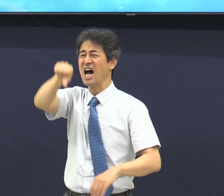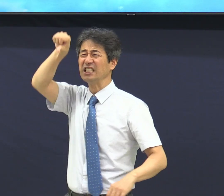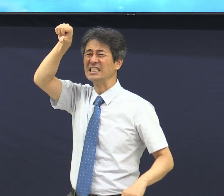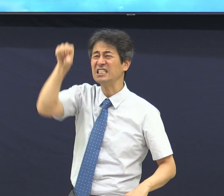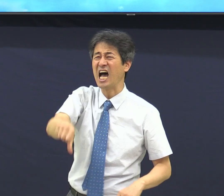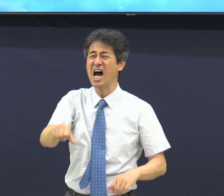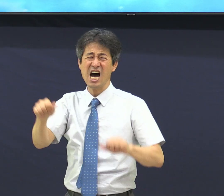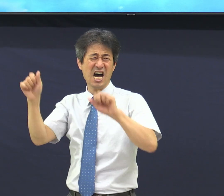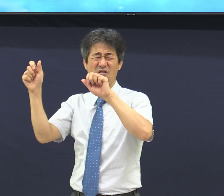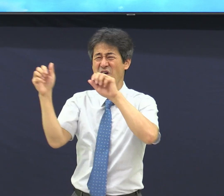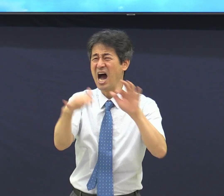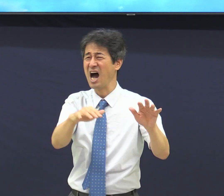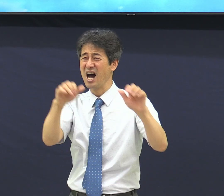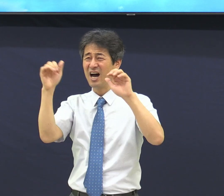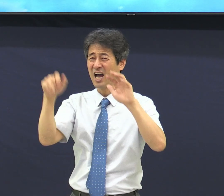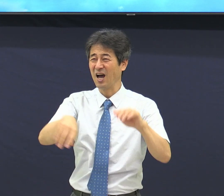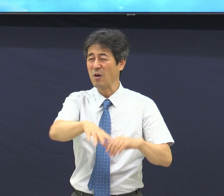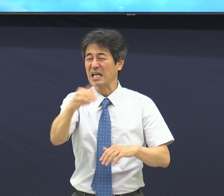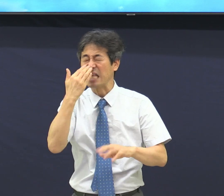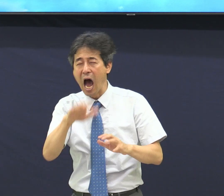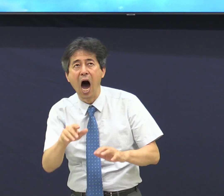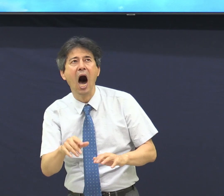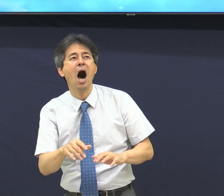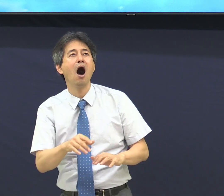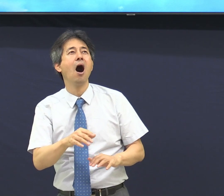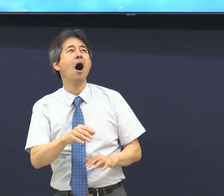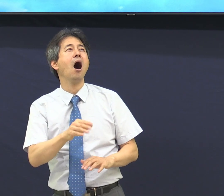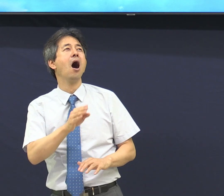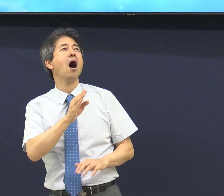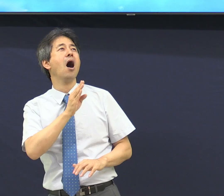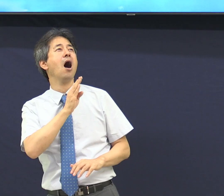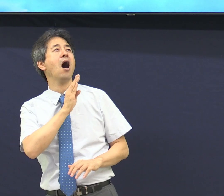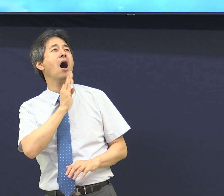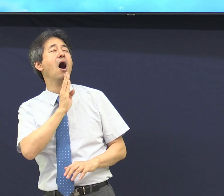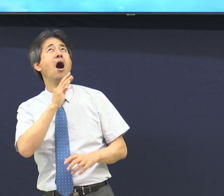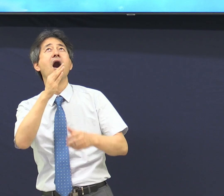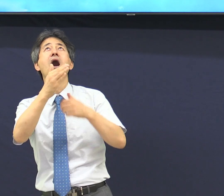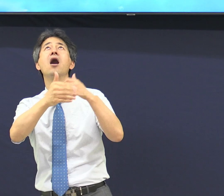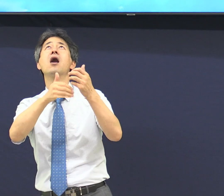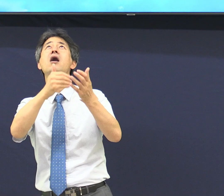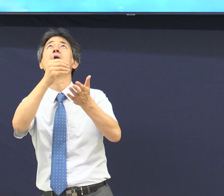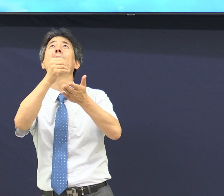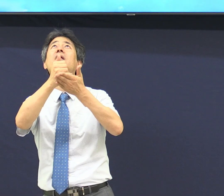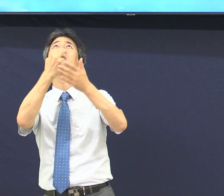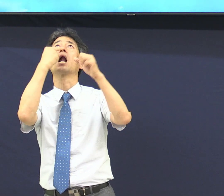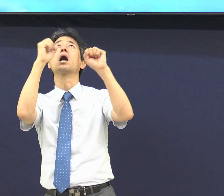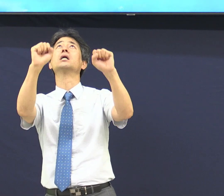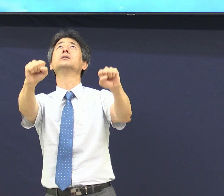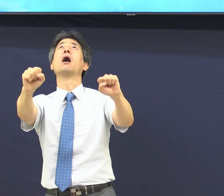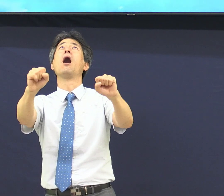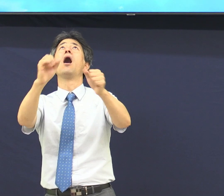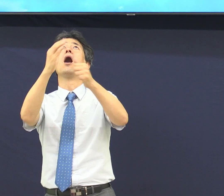10가지 재앙이 있었습니다. 이스라엘 백성들이 그 재앙을 보면서 아, 그렇구나,